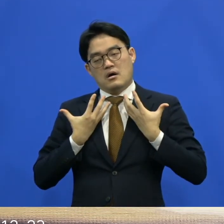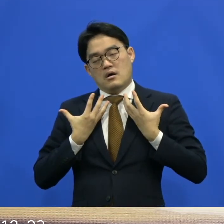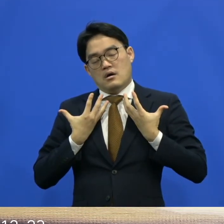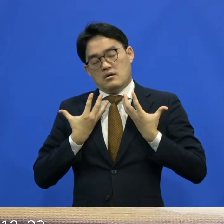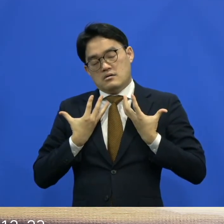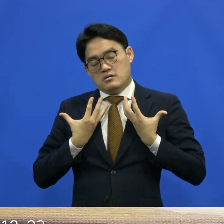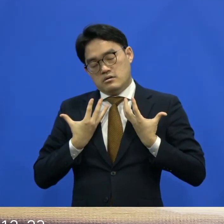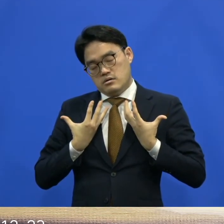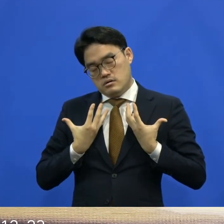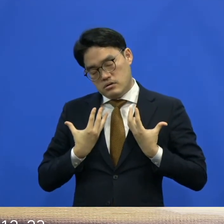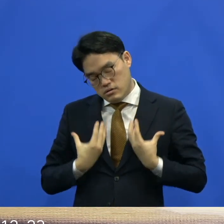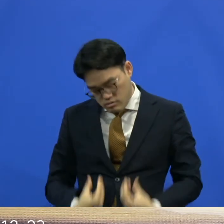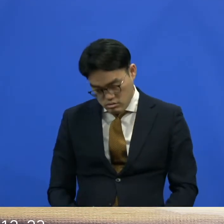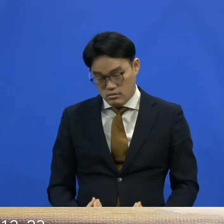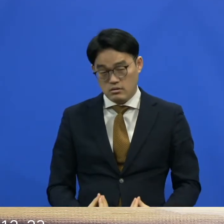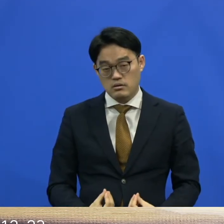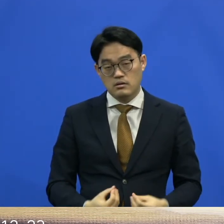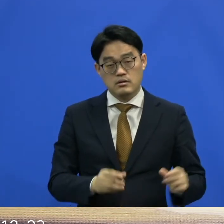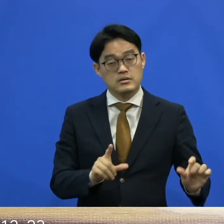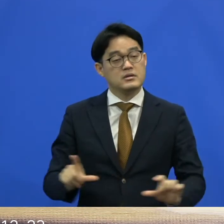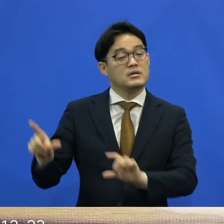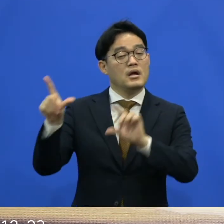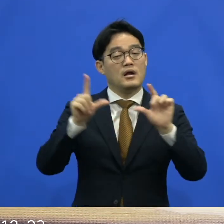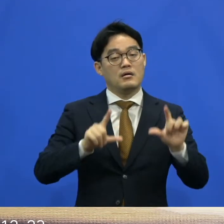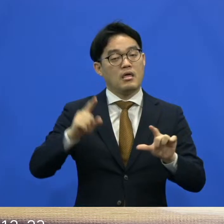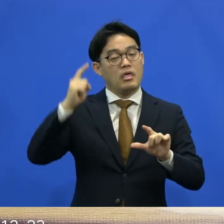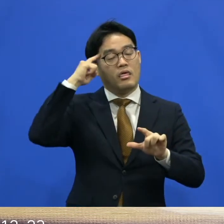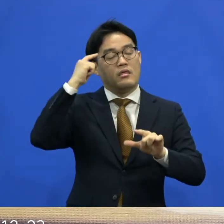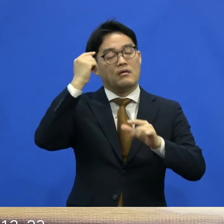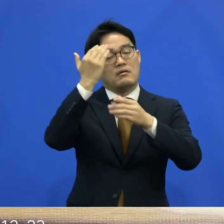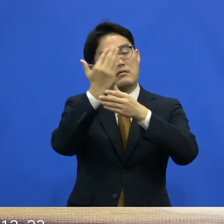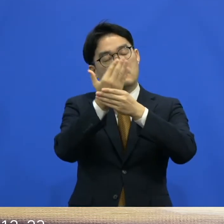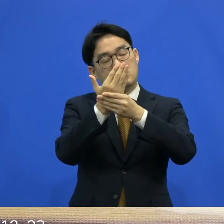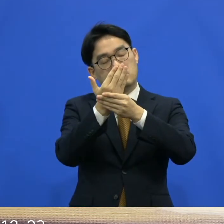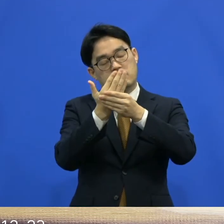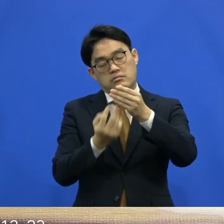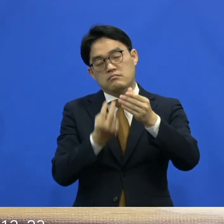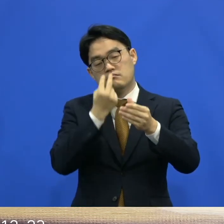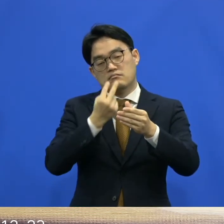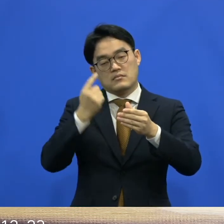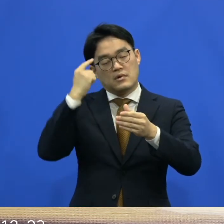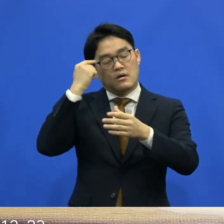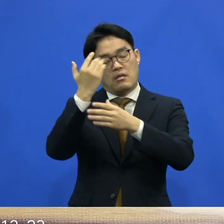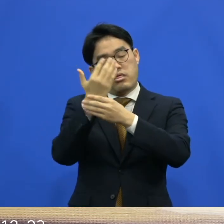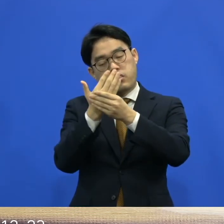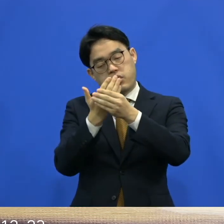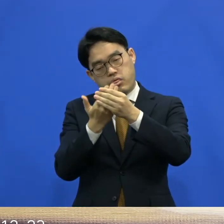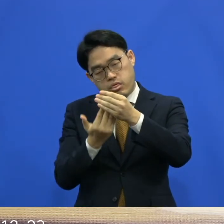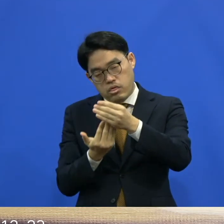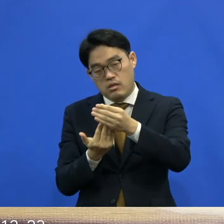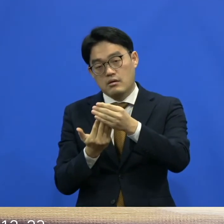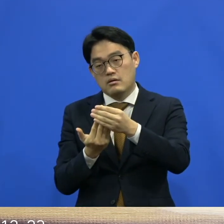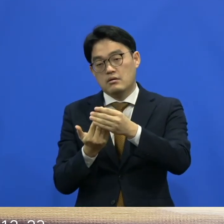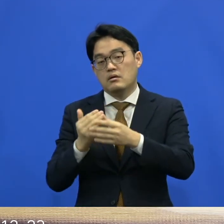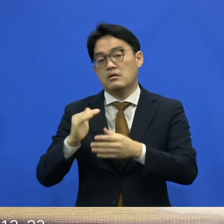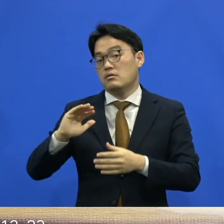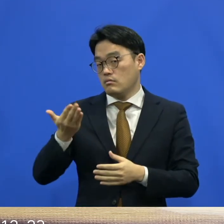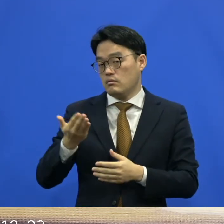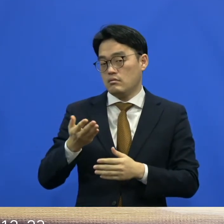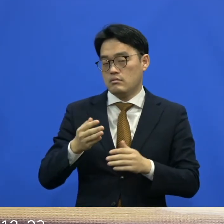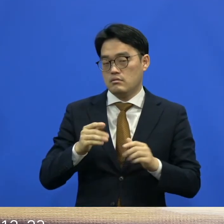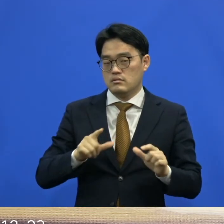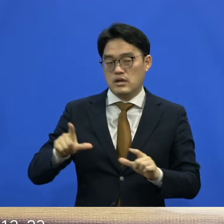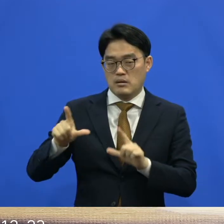삶의 생기가 다 사라져버립니다. 의욕 상실증에 걸립니다. 아무것도 할 수 없습니다.